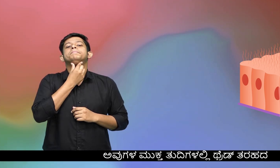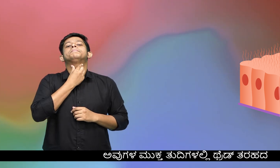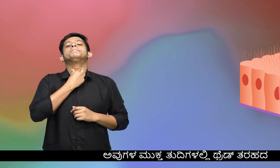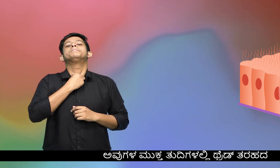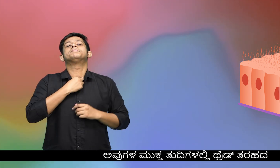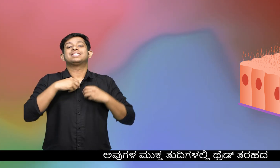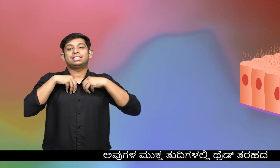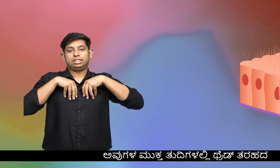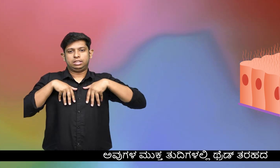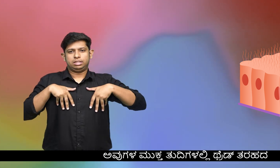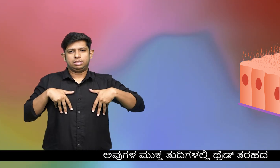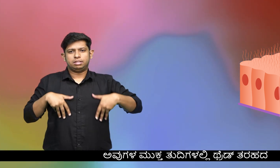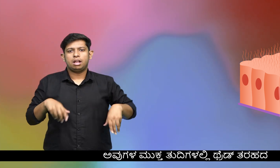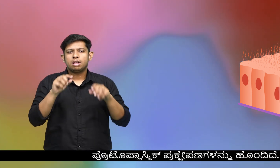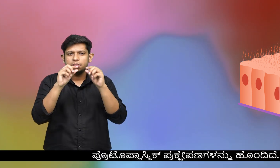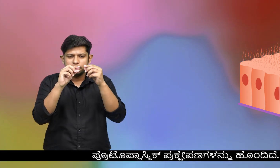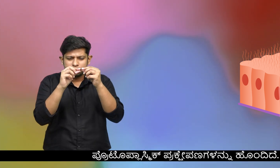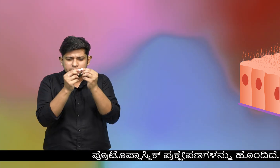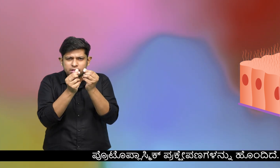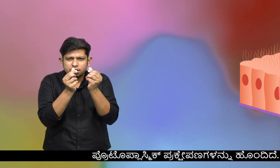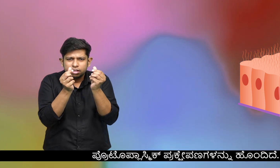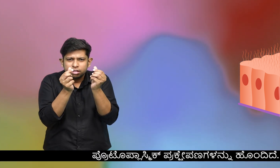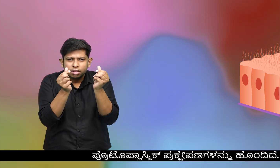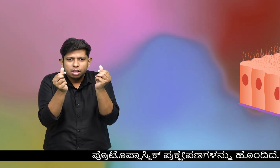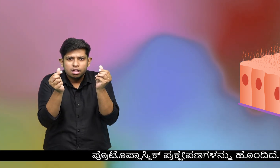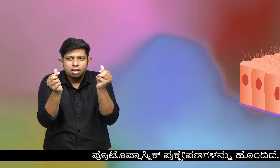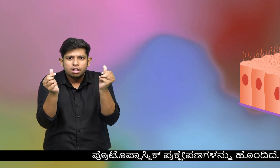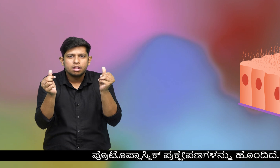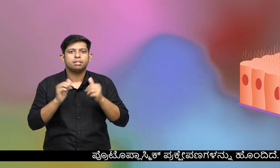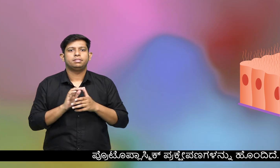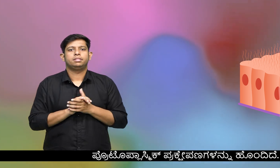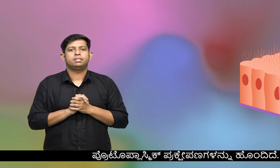ತುದಿಗಳಲ್ಲಿ ಥ್ರೆಡ್ ತರಹದ ಪ್ರೋಟೋಪ್ಲಾಸ್ಮಿಕ್ ಪ್ರೇಕ್ಷೇಪಣಗಳನ್ನು ಹೊಂದಿದೆ.